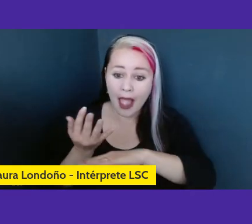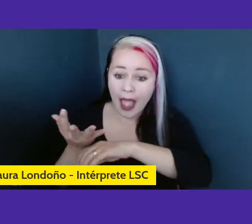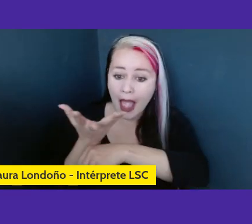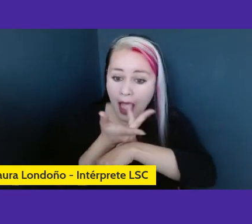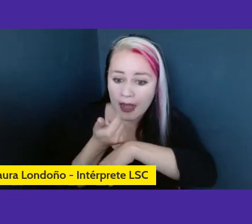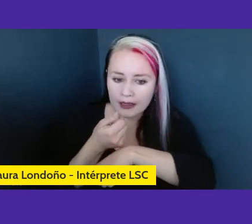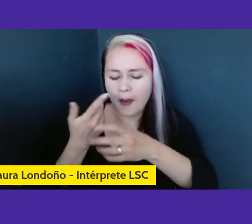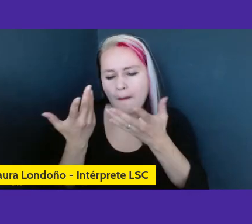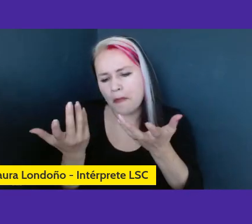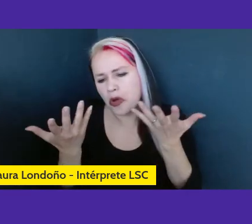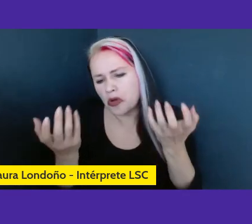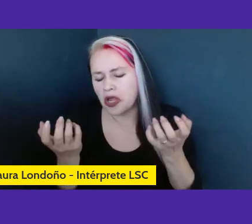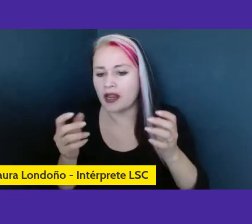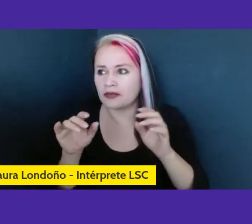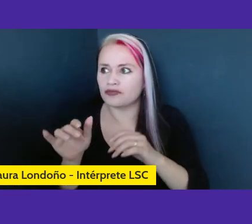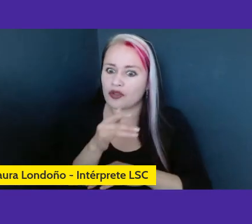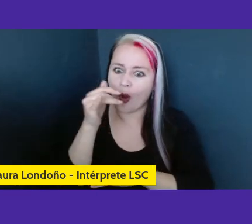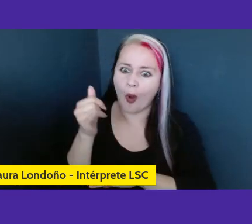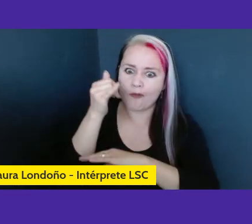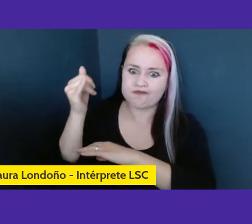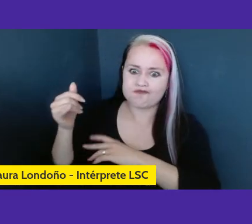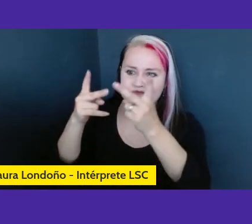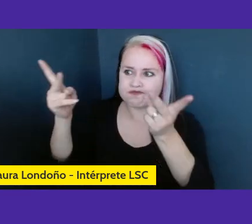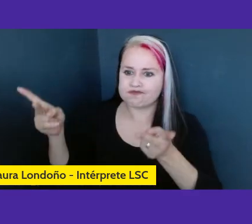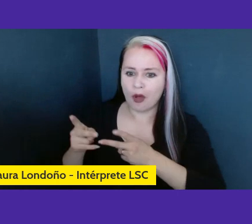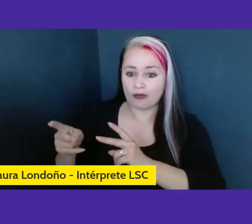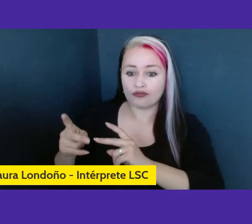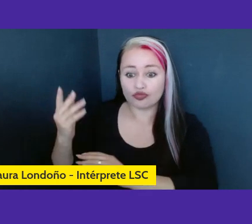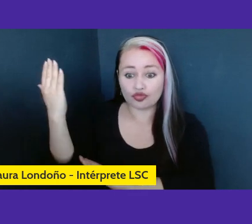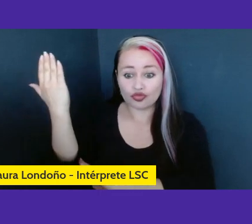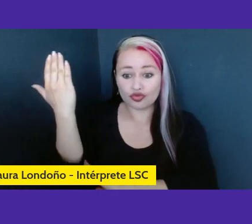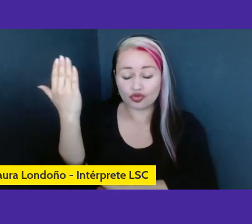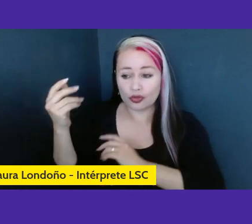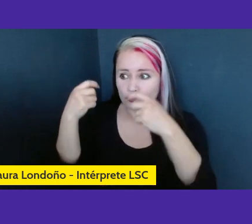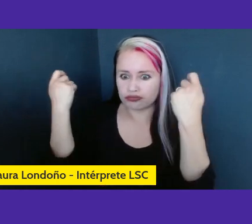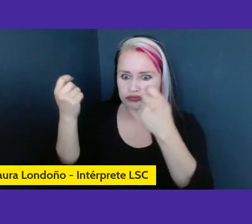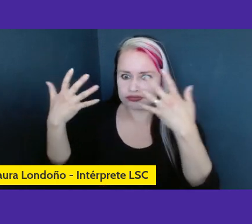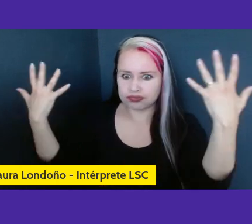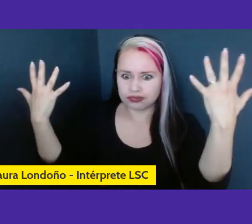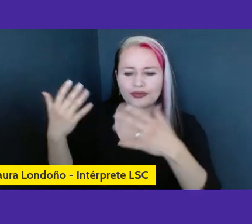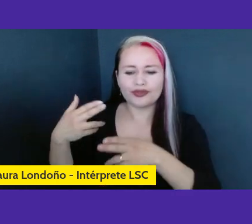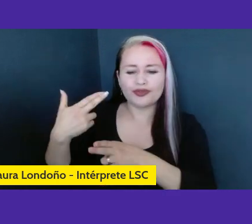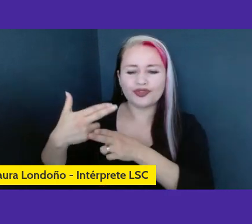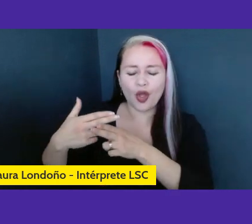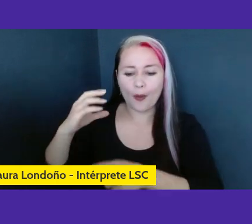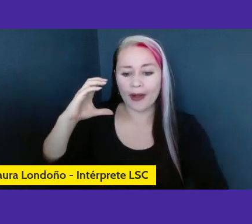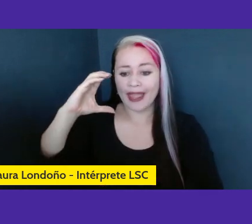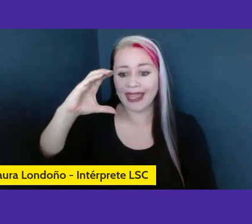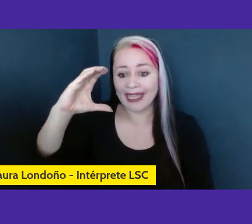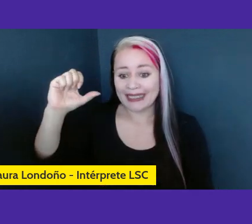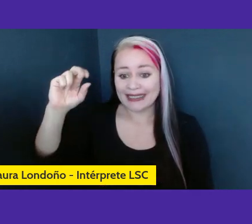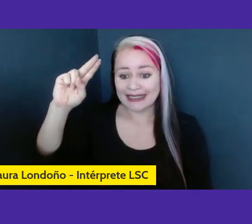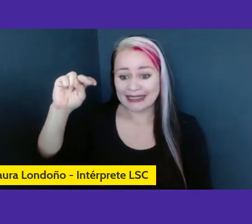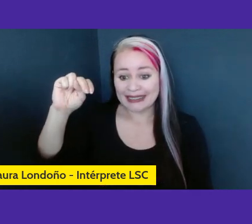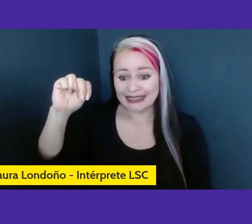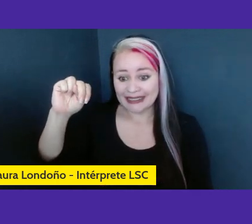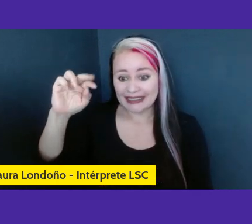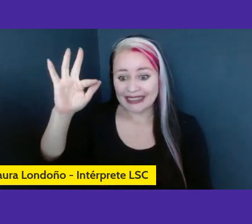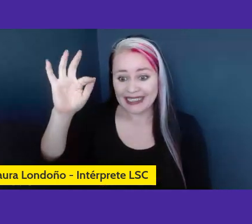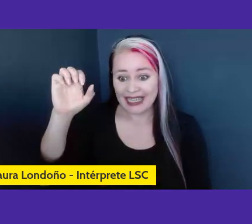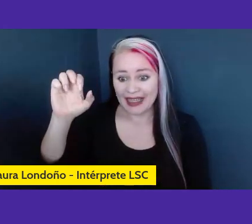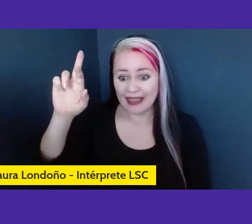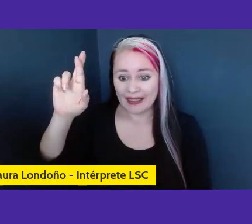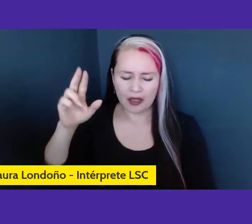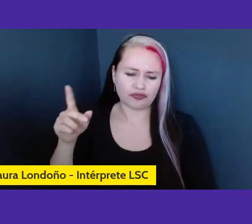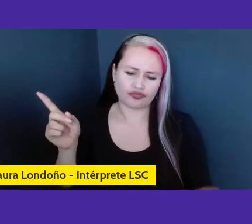Hoyt Unicenter, que es uno de los cines más comerciales de Argentina. Entonces digo, no, esta película es para un Villa